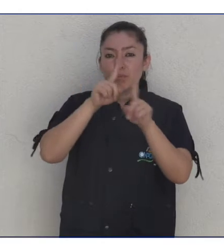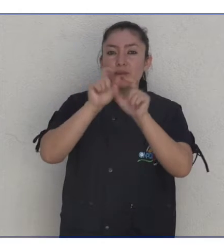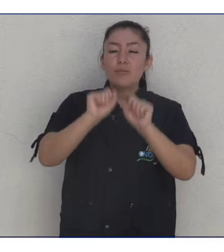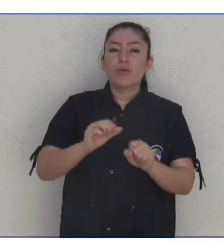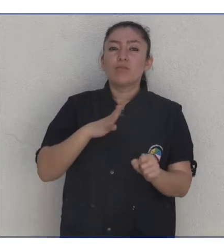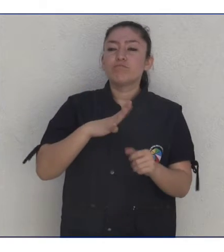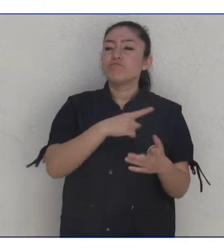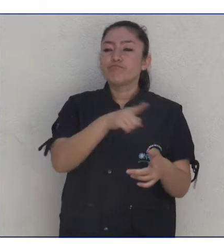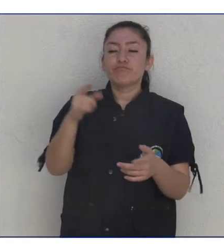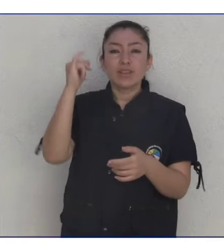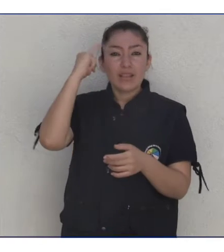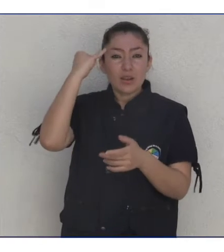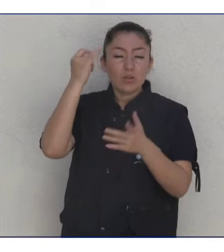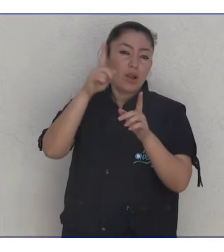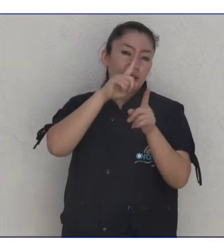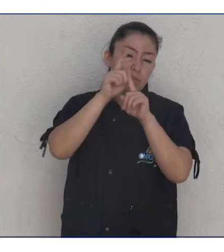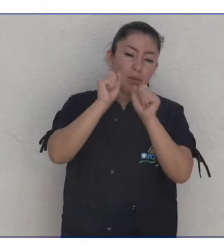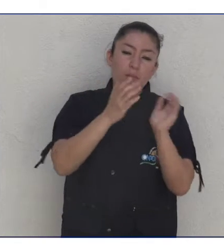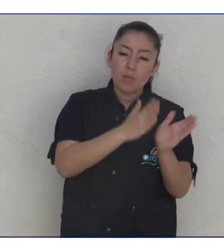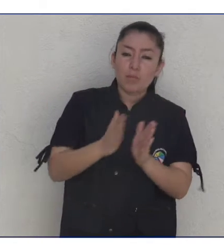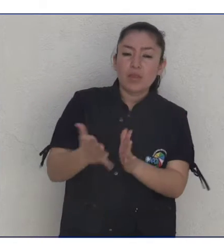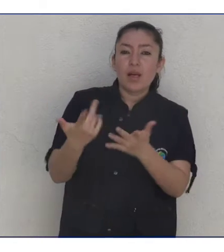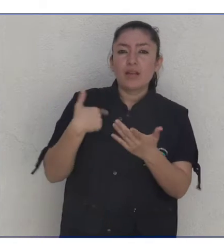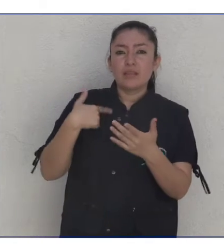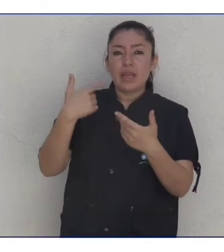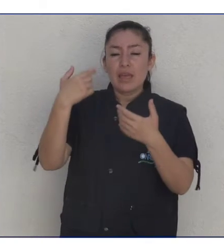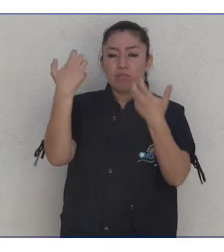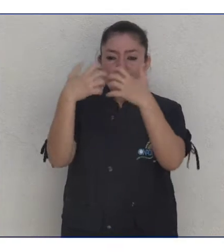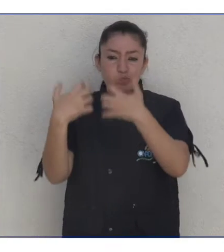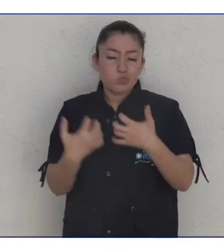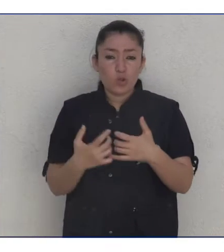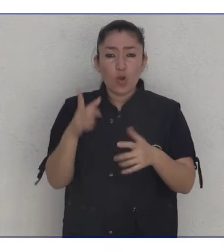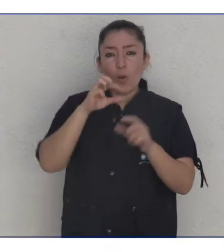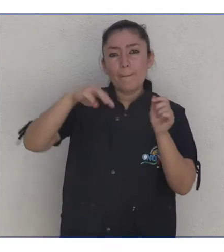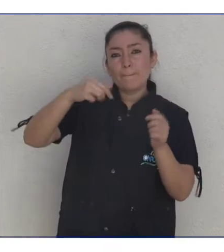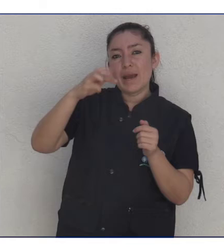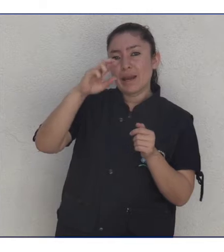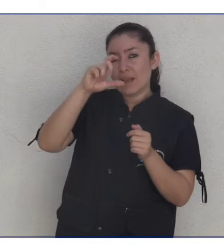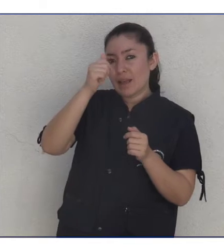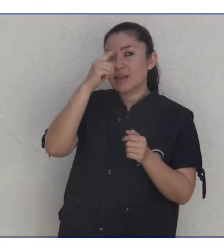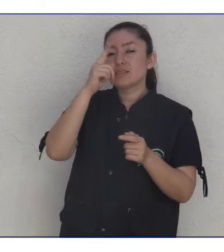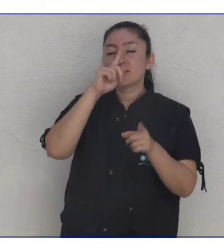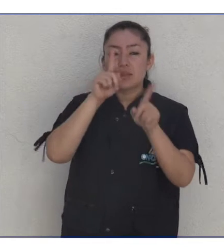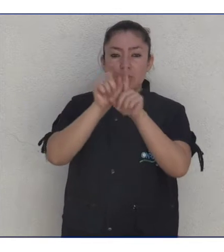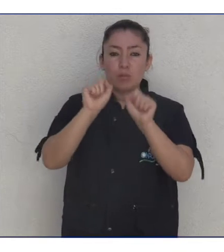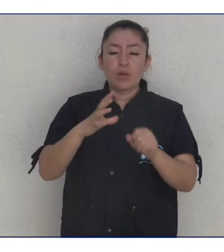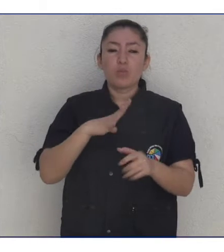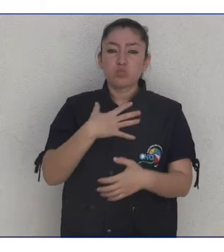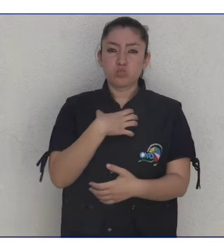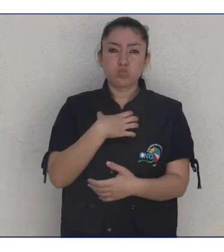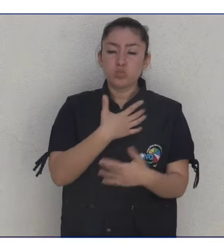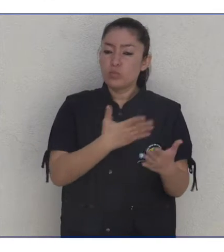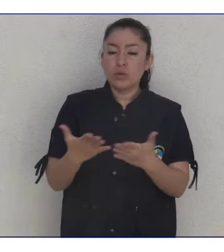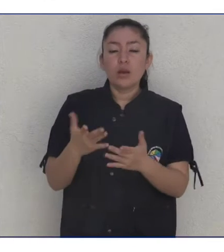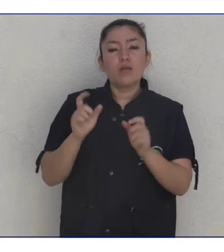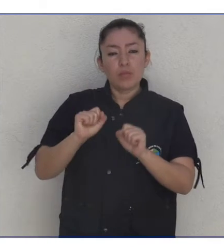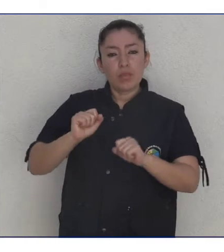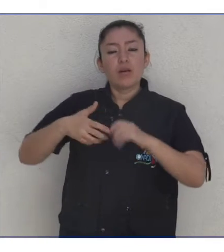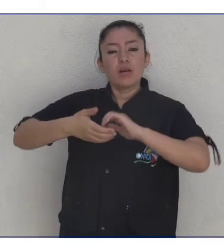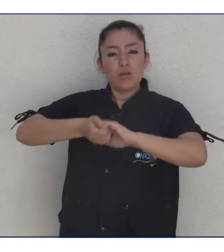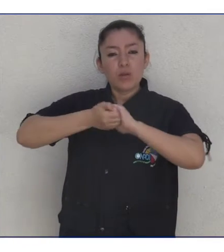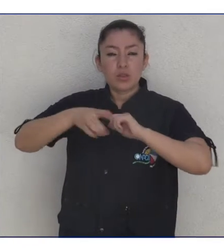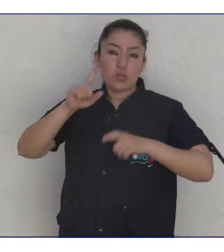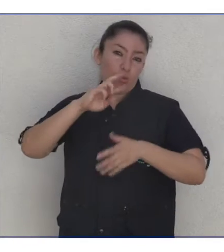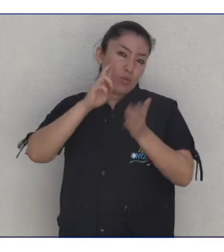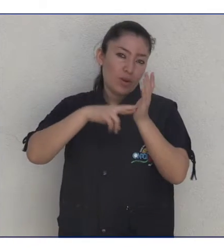la propiedad intelectual, propiedad industrial, patentes o marcas en poder de las autoridades. Se estará a lo dispuesto por los convenios